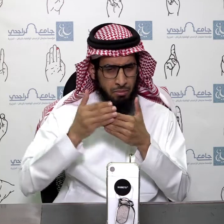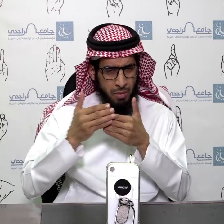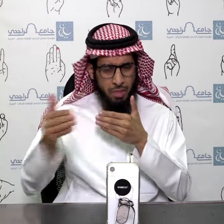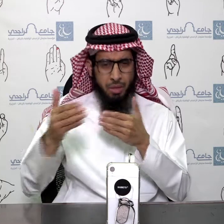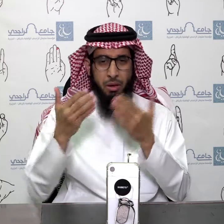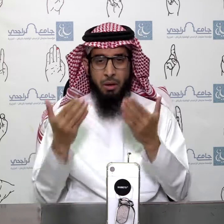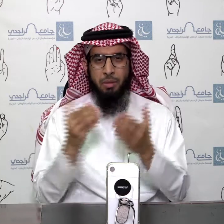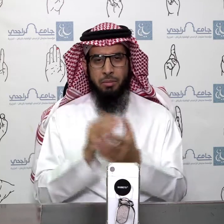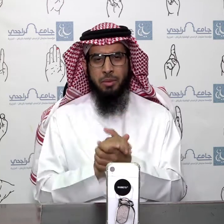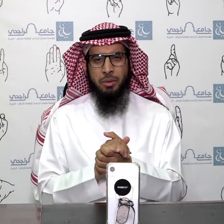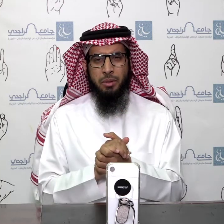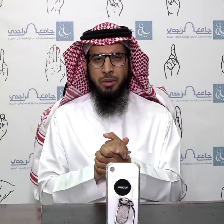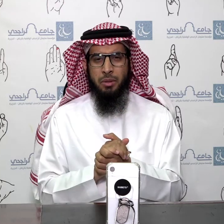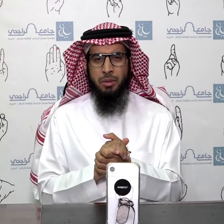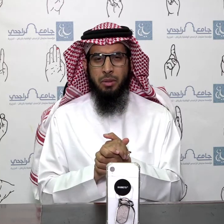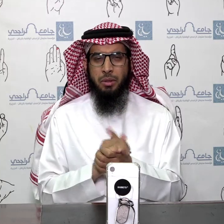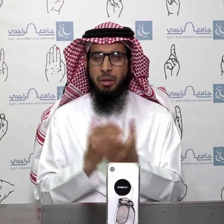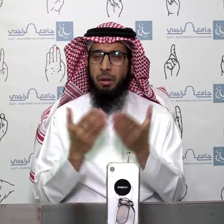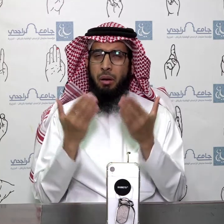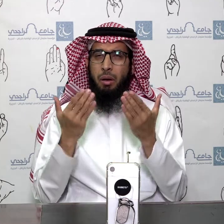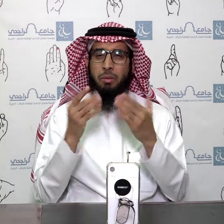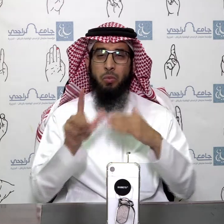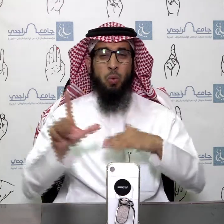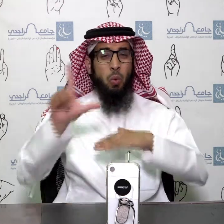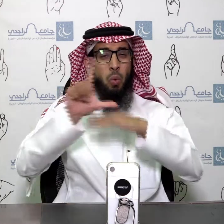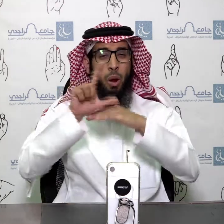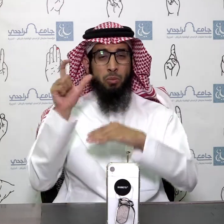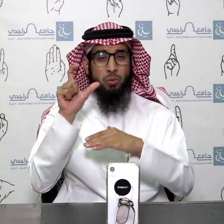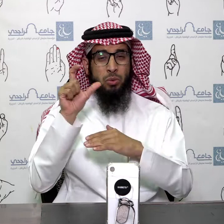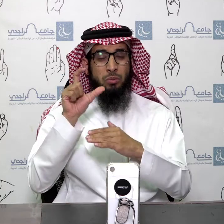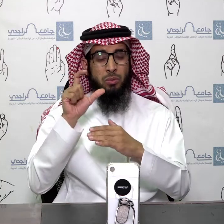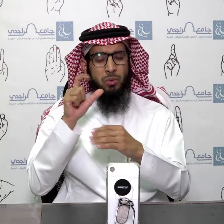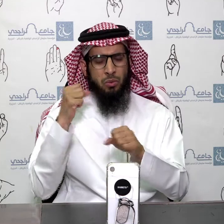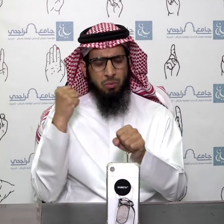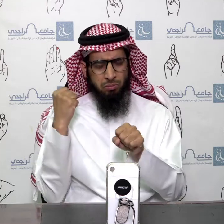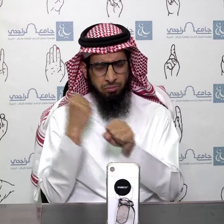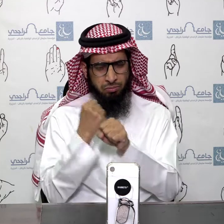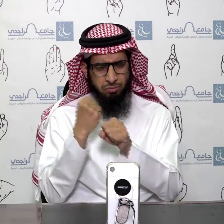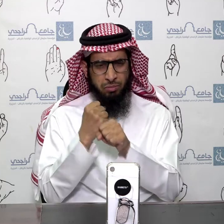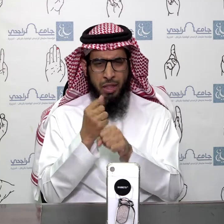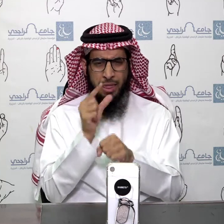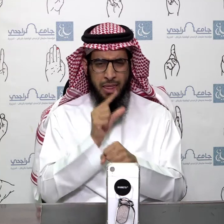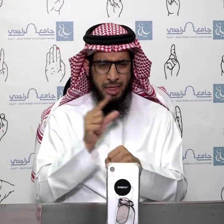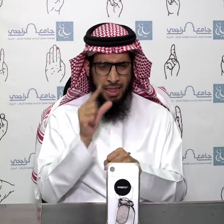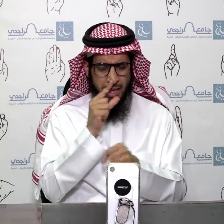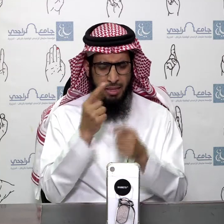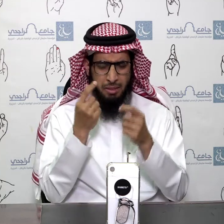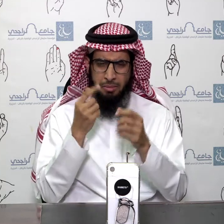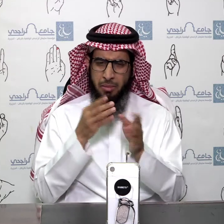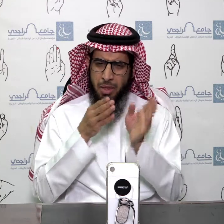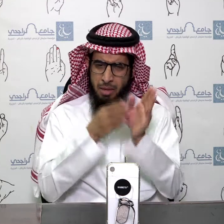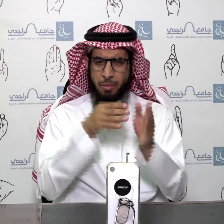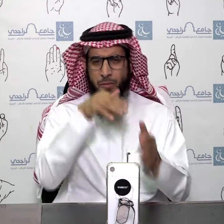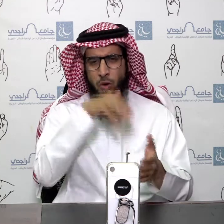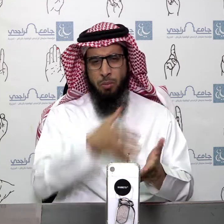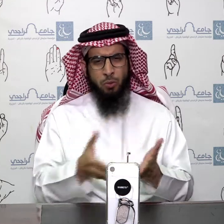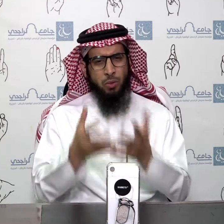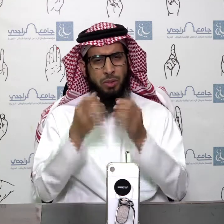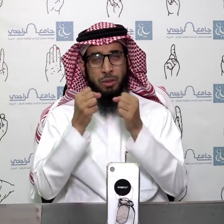له. اللهم وفق جميع ولاة أمور المسلمين لتطبيق شرعك وتحكيم سنة نبيك صلى الله عليه وسلم.